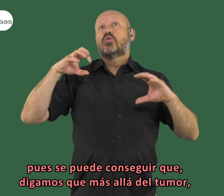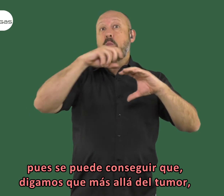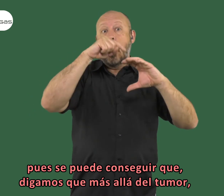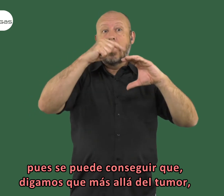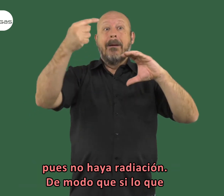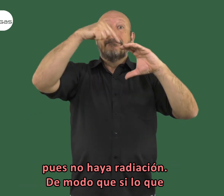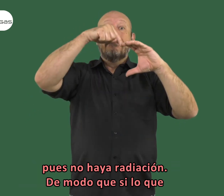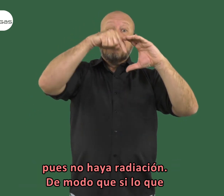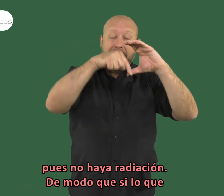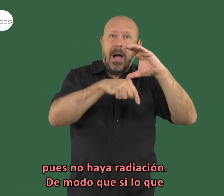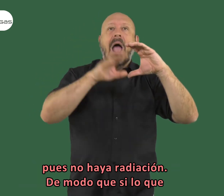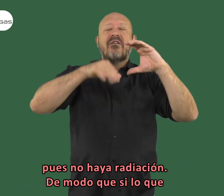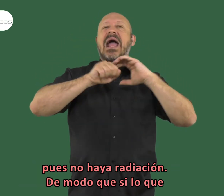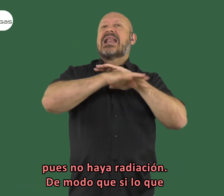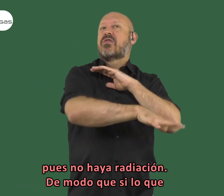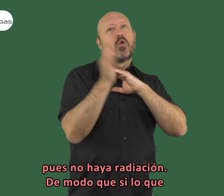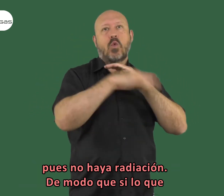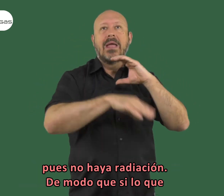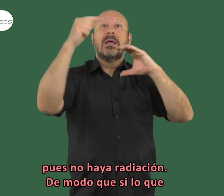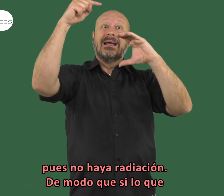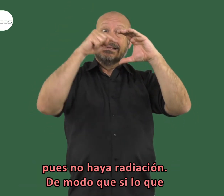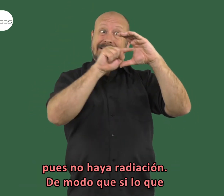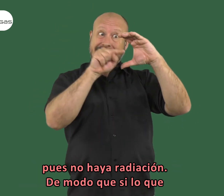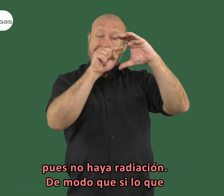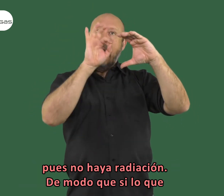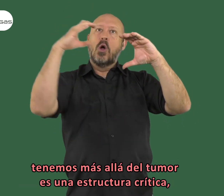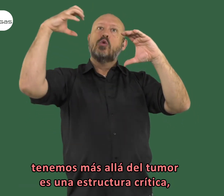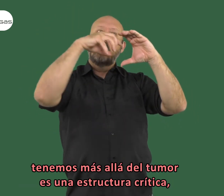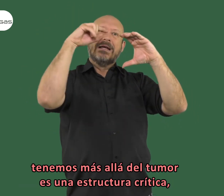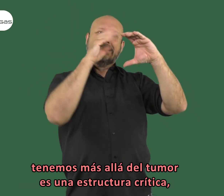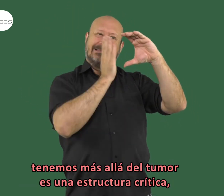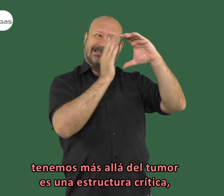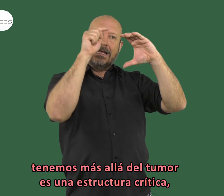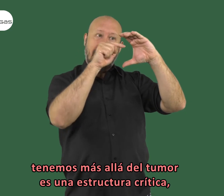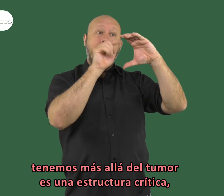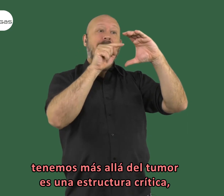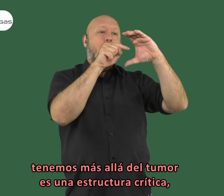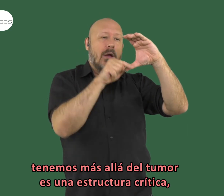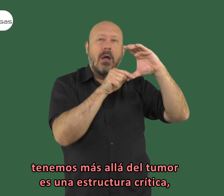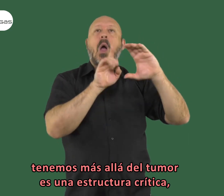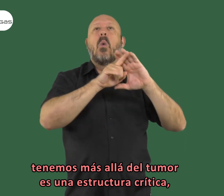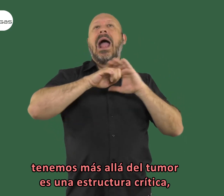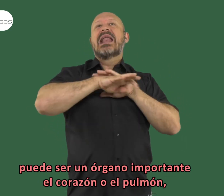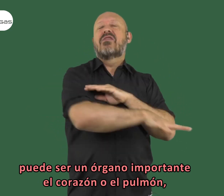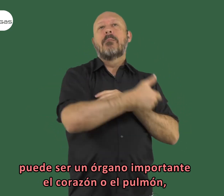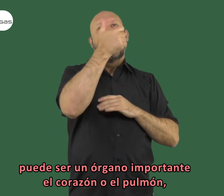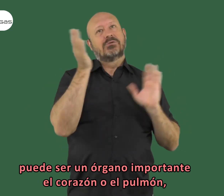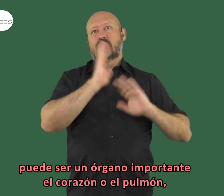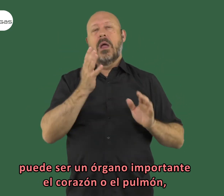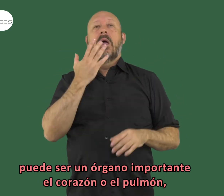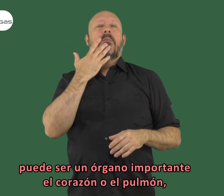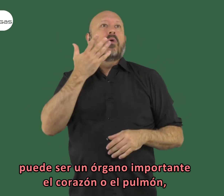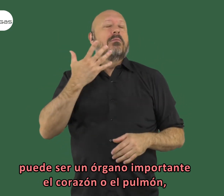más allá del tumor, pues no haya radiación. De modo que si lo que tenemos más allá del tumor es una estructura crítica, puede ser un